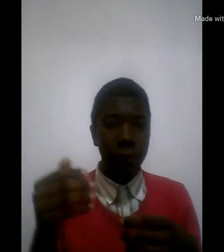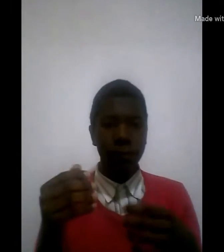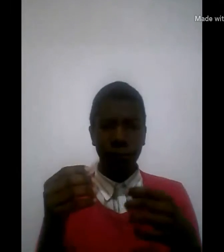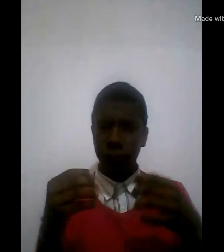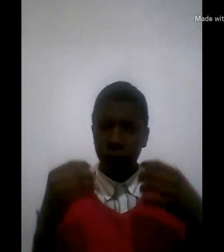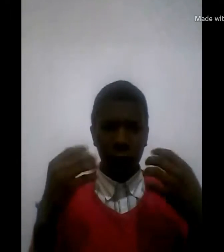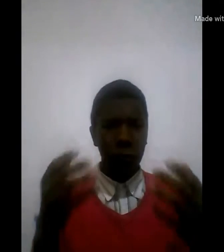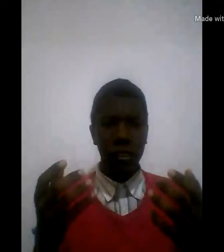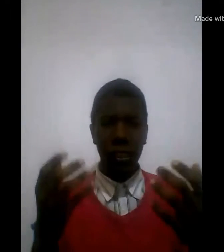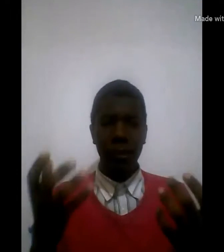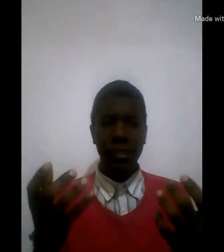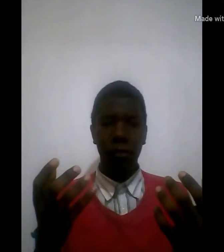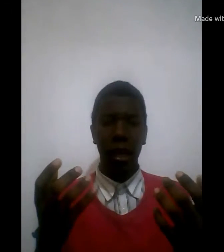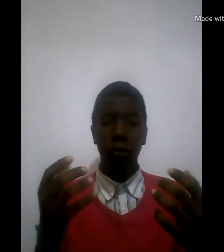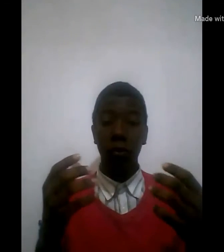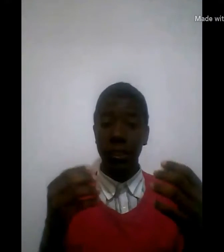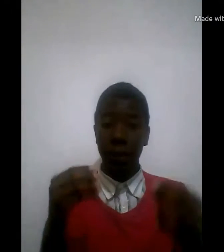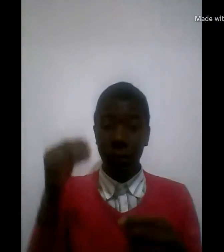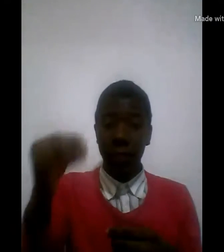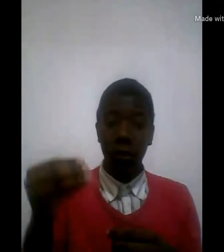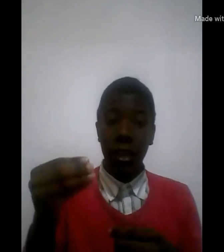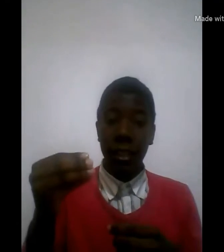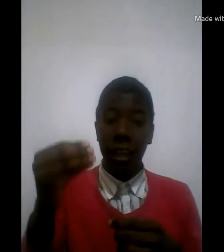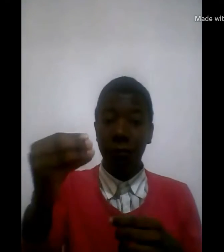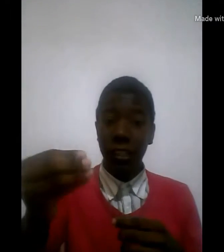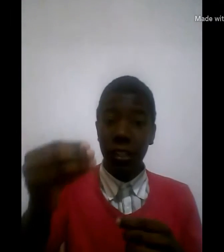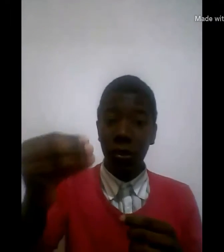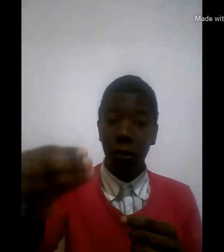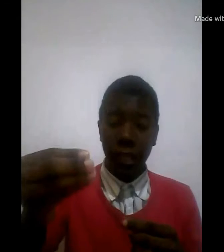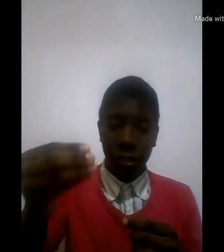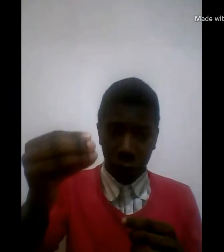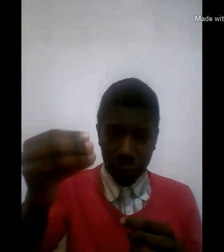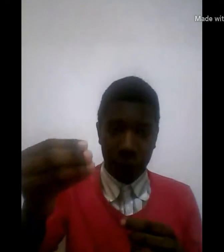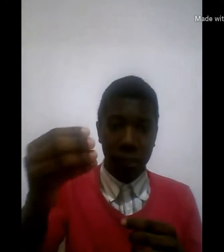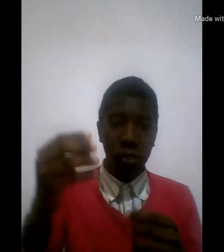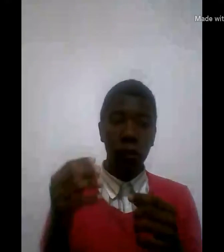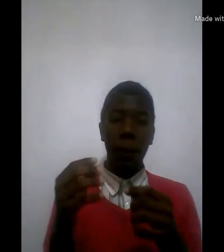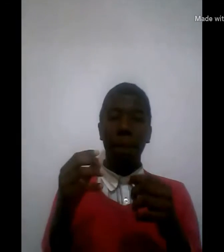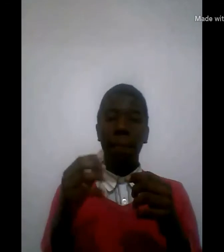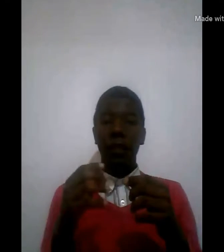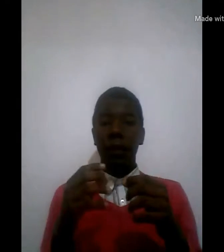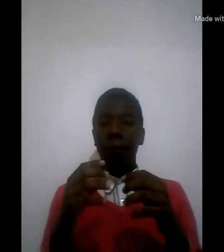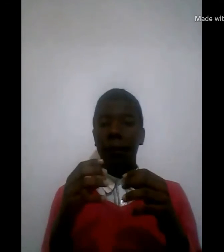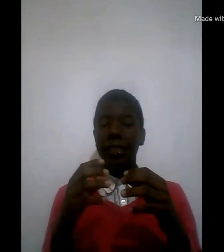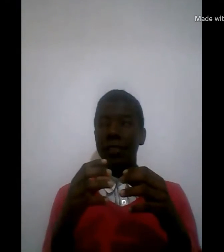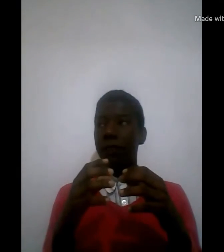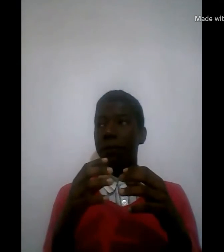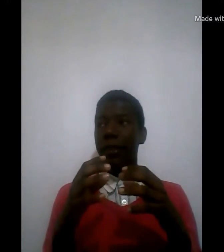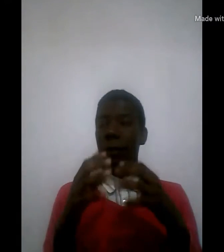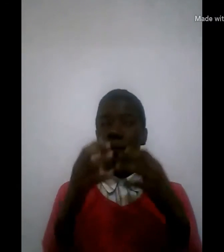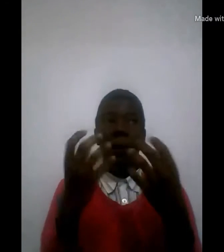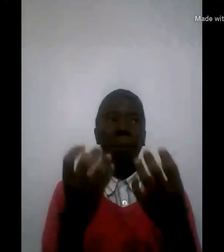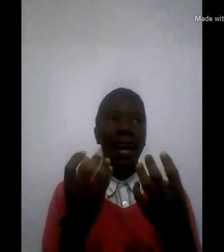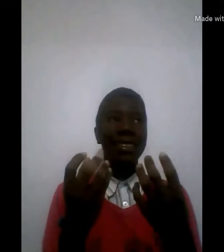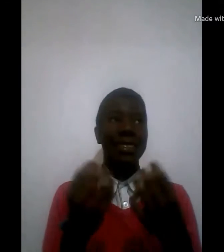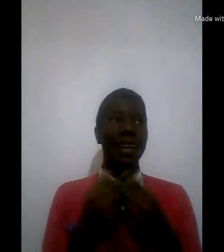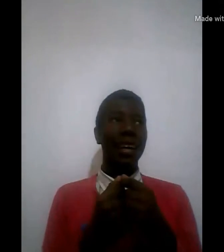auxiliando, no ensino aprendizado do aluno, estar por dentro da vida escolar da pessoa. Mas, enfim, para ter uma boa base, cara,